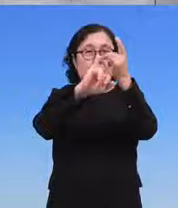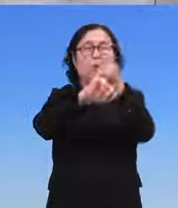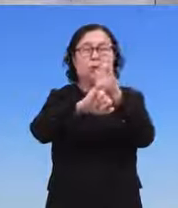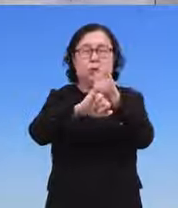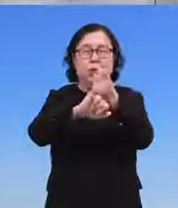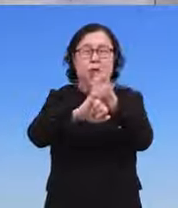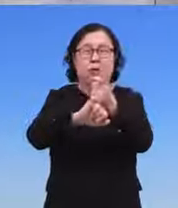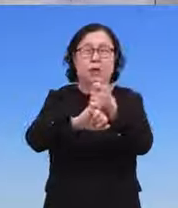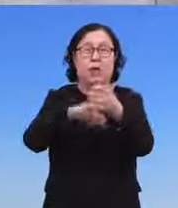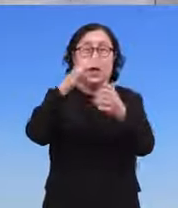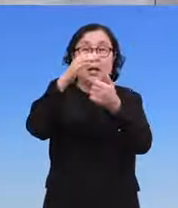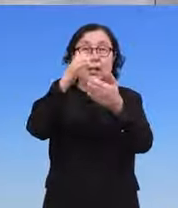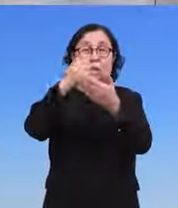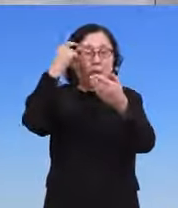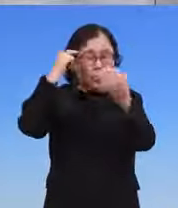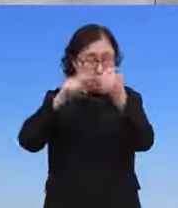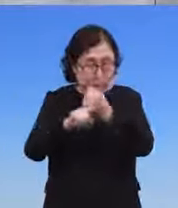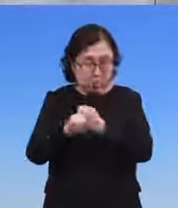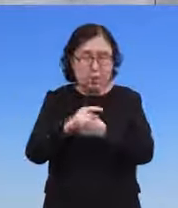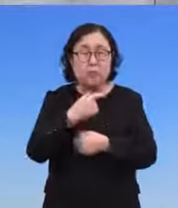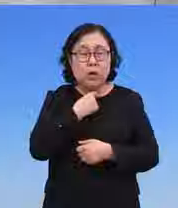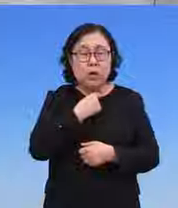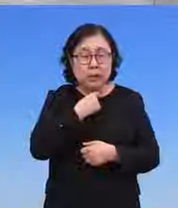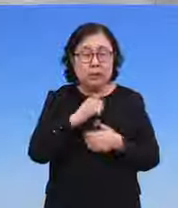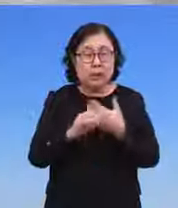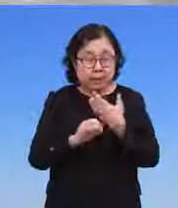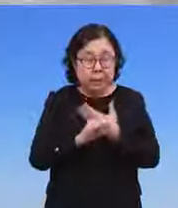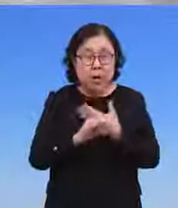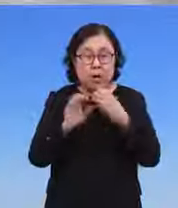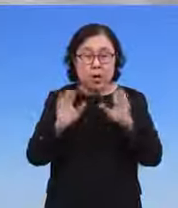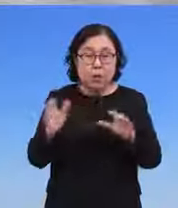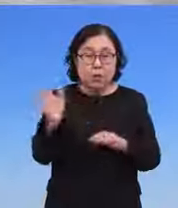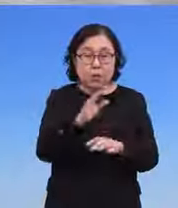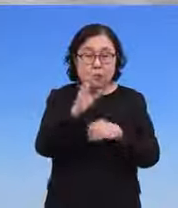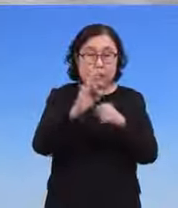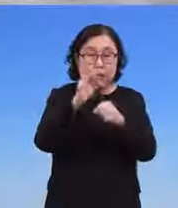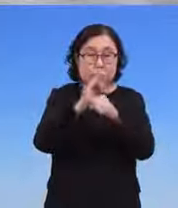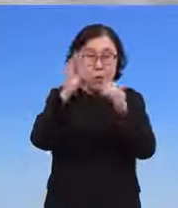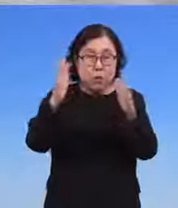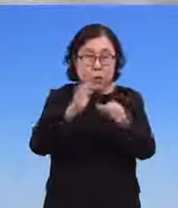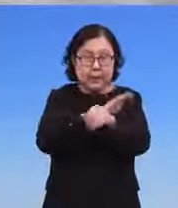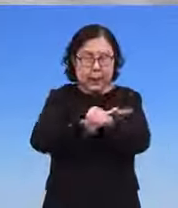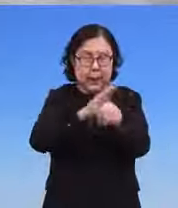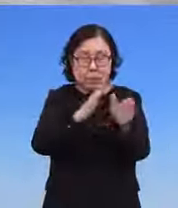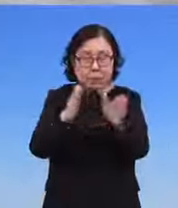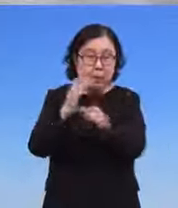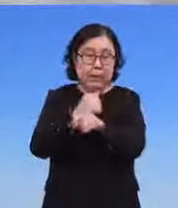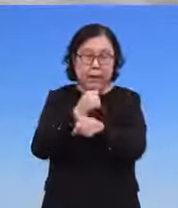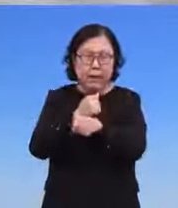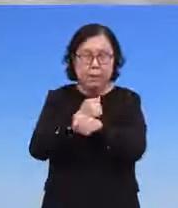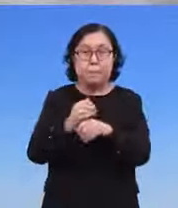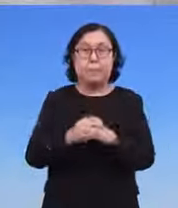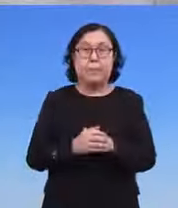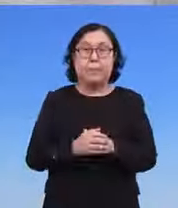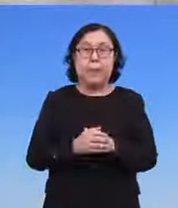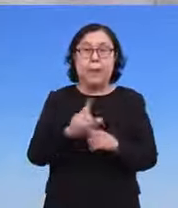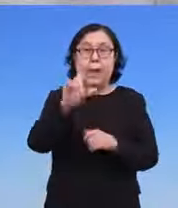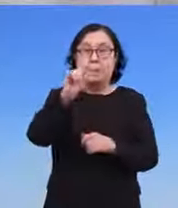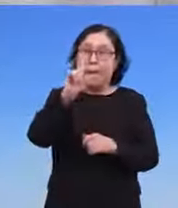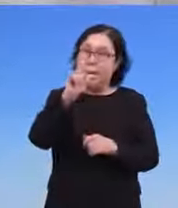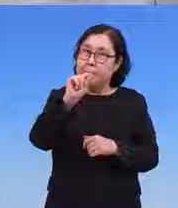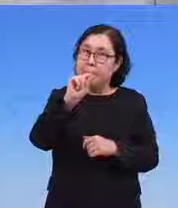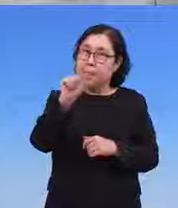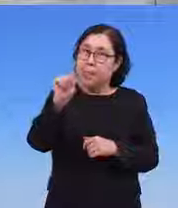얼떨결에 약속을 해버렸지 않습니까? 하나님의 뜻이 그러시다면 오늘부터 10년 동안 잘 준비해서